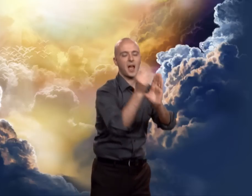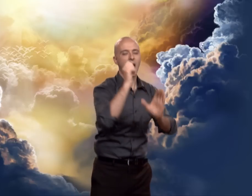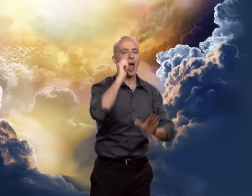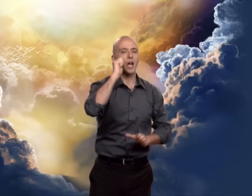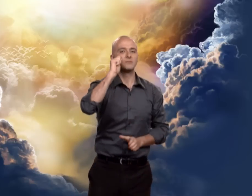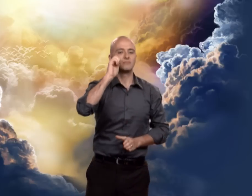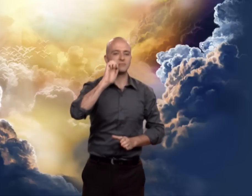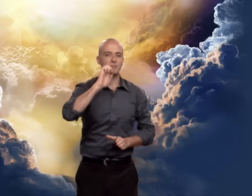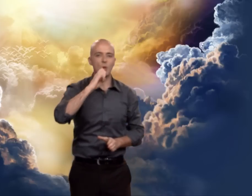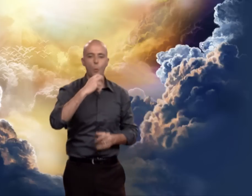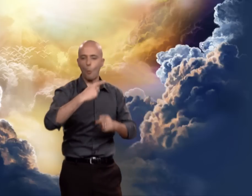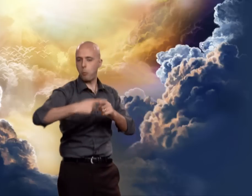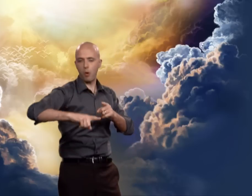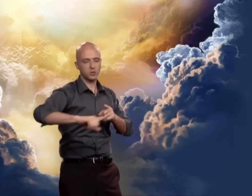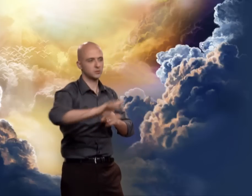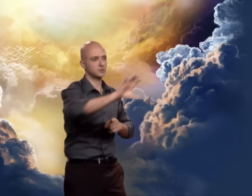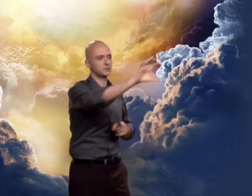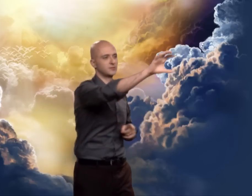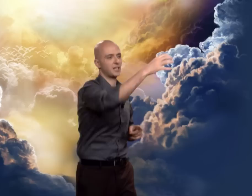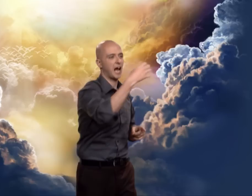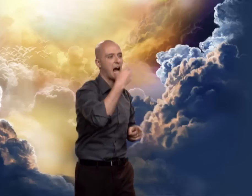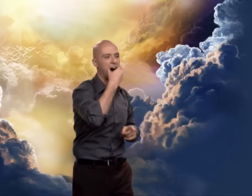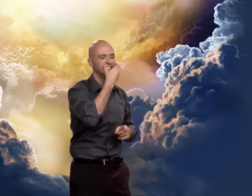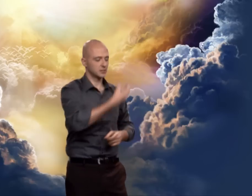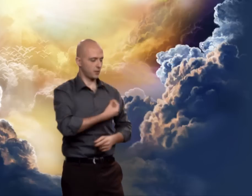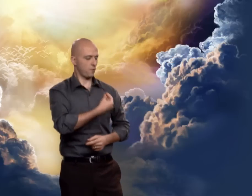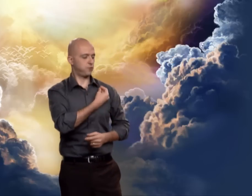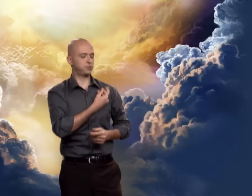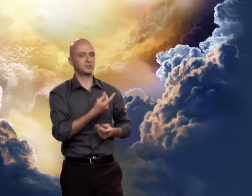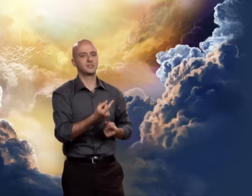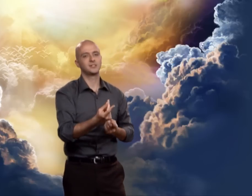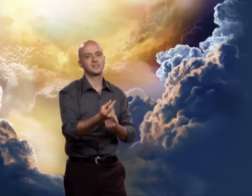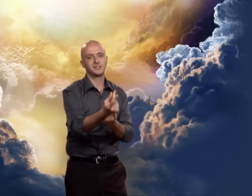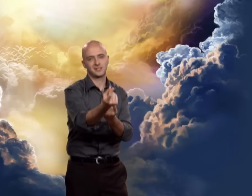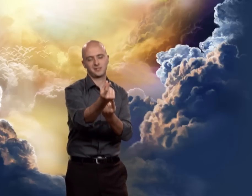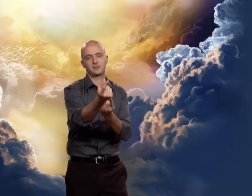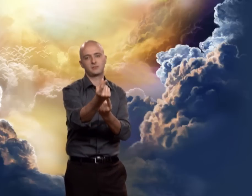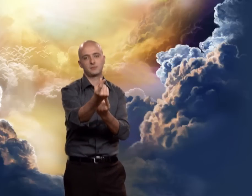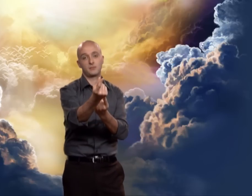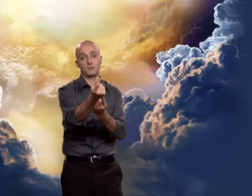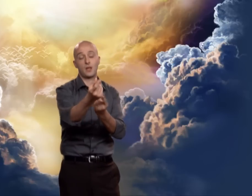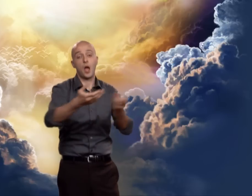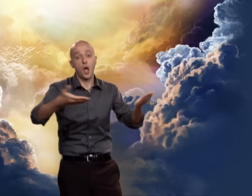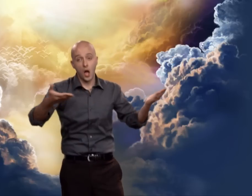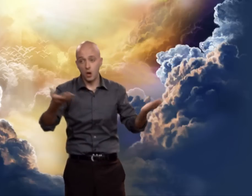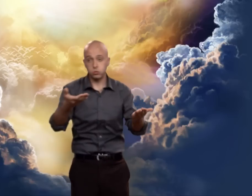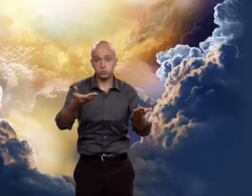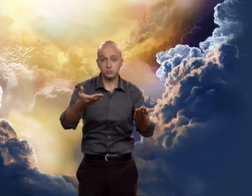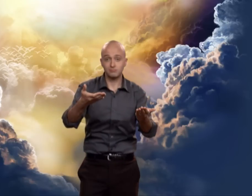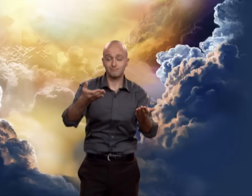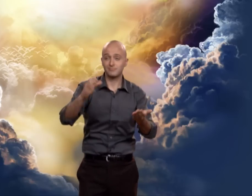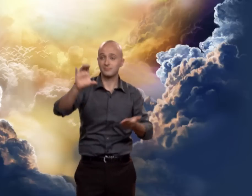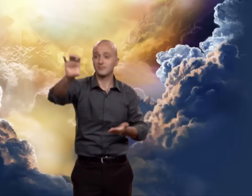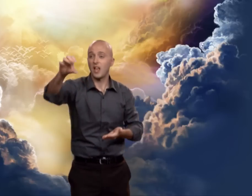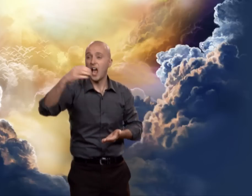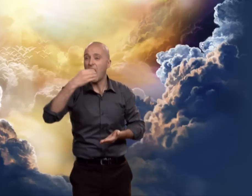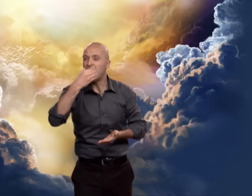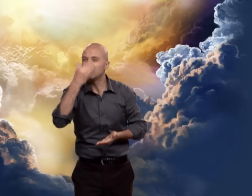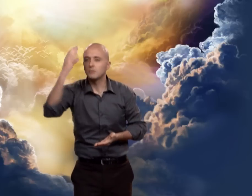alcance. É verdade que a morte veio a todos os homens, porque todos pecaram. Mas Cristo trouxe à luz